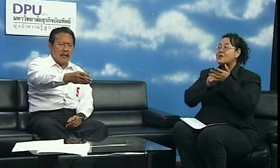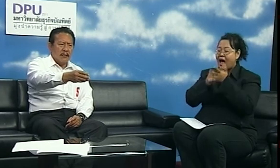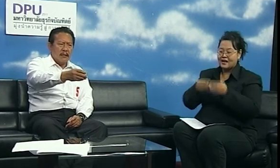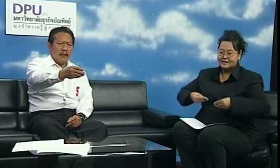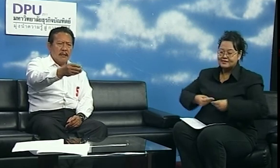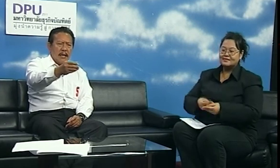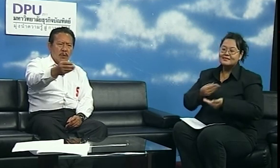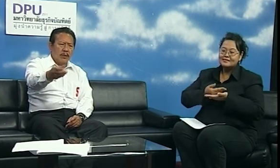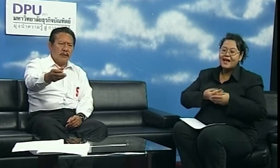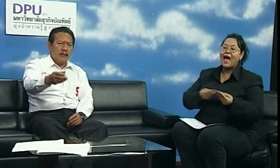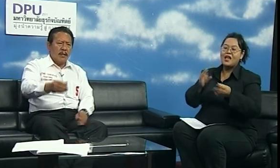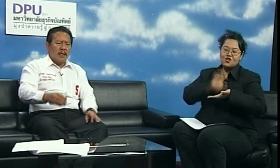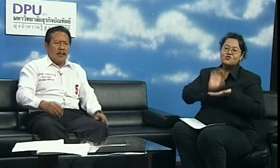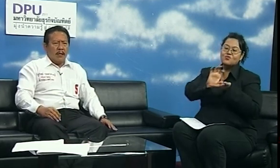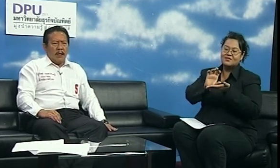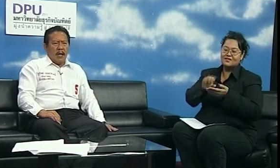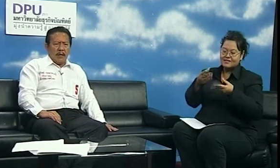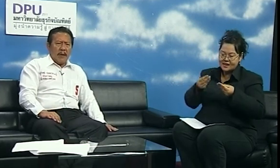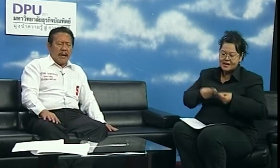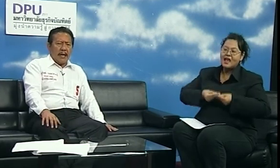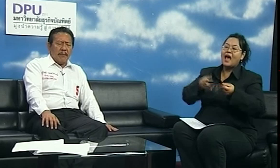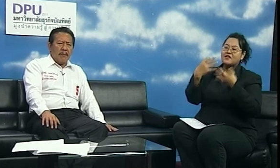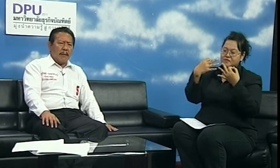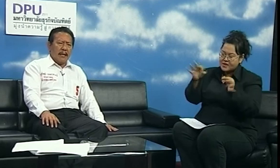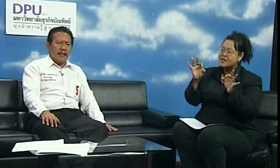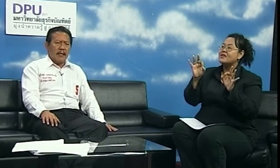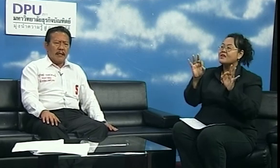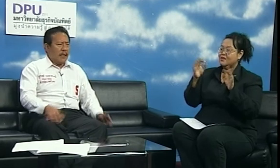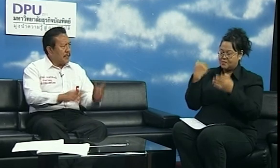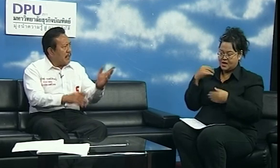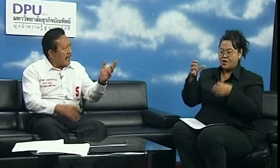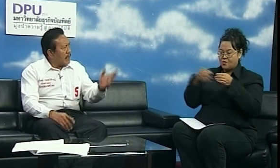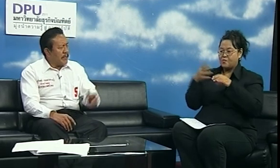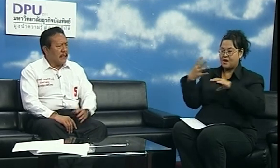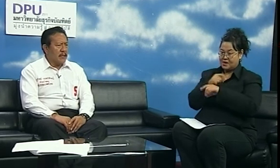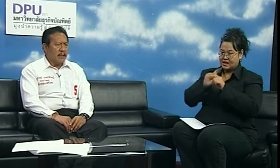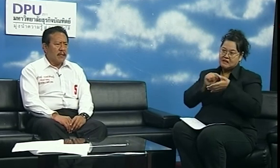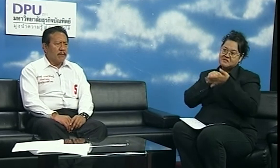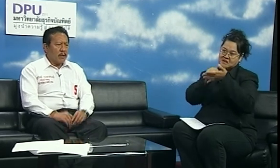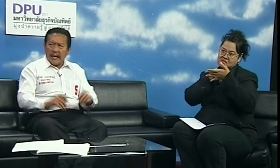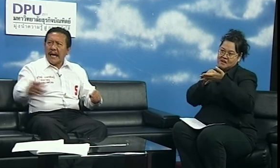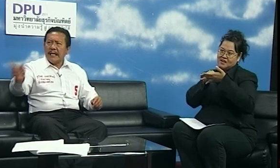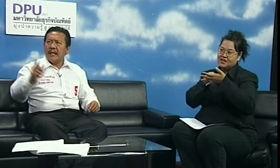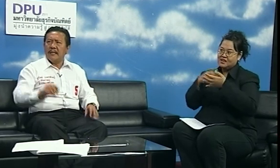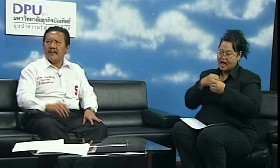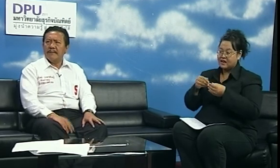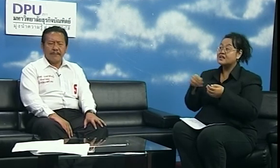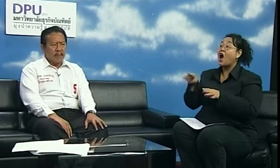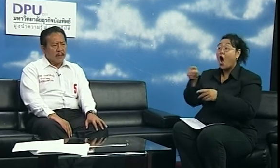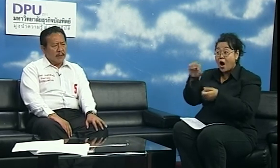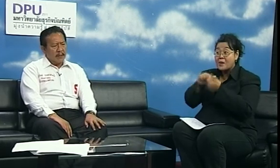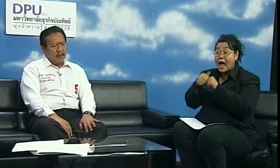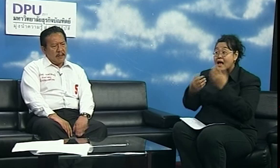กทาง แจกธุนแล้วยัมพักการเมองบางพักเนี่ยนำเสนls หนักเข้าไปอกบอกจะลางหนีให้เลย